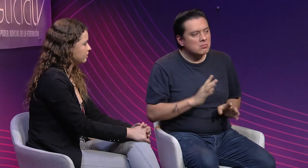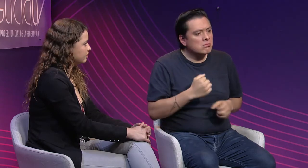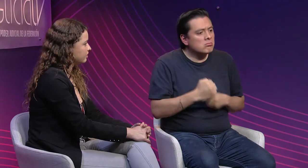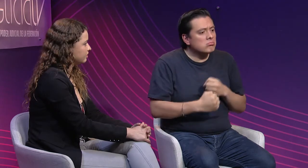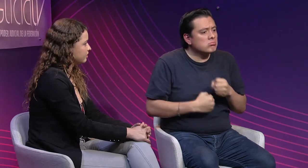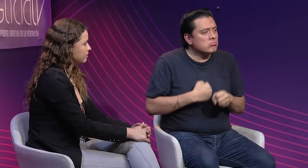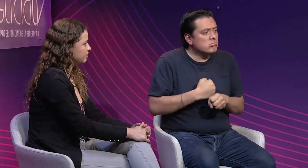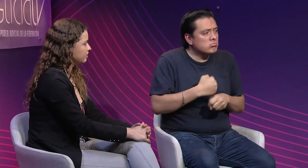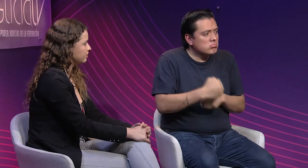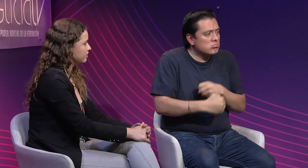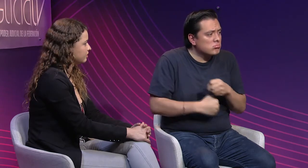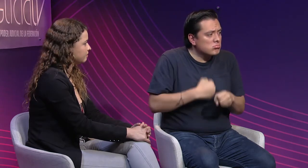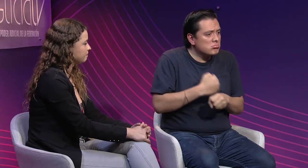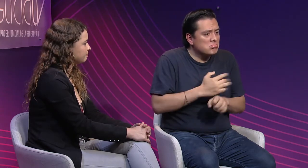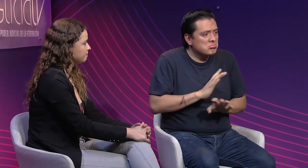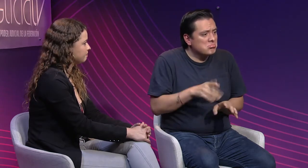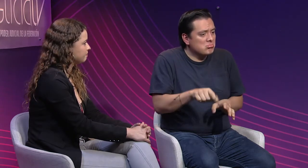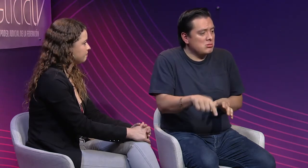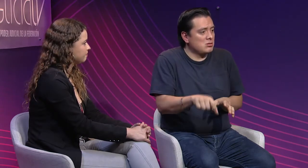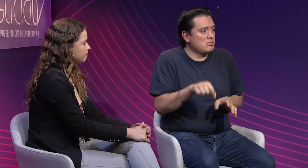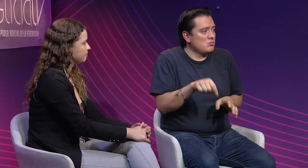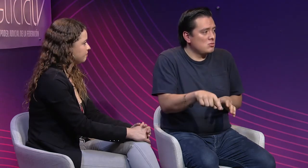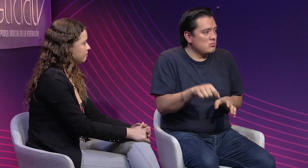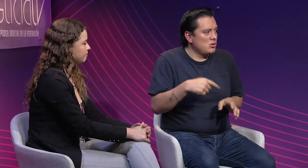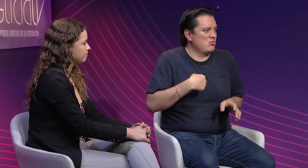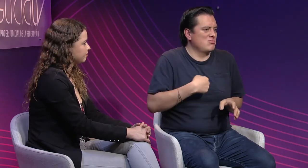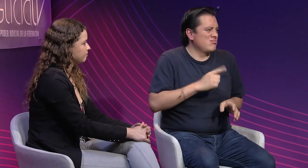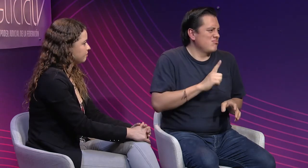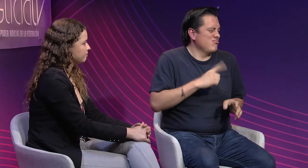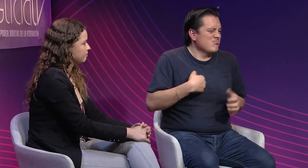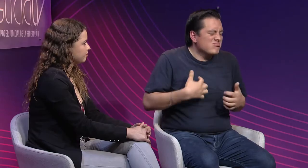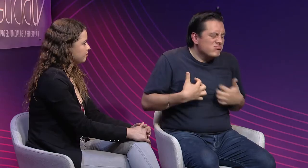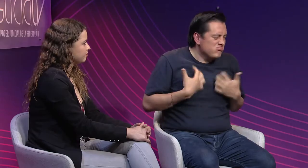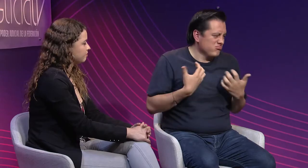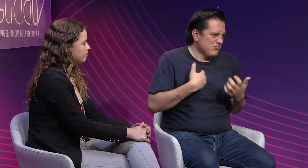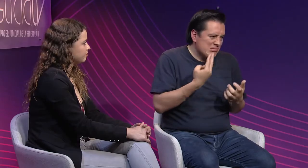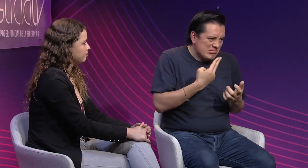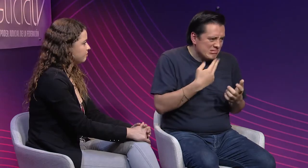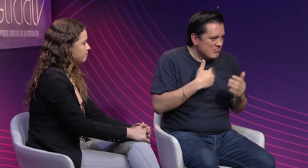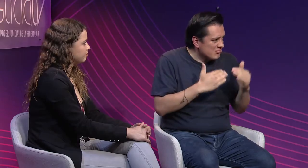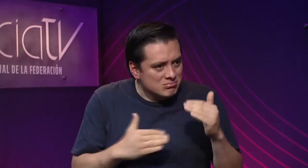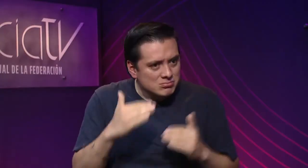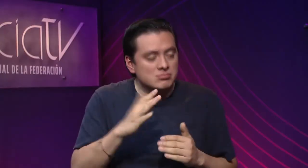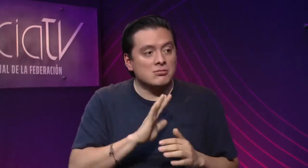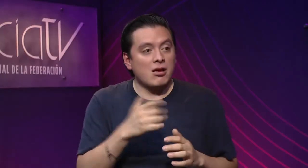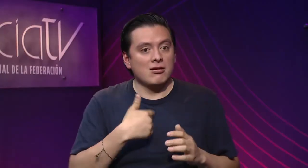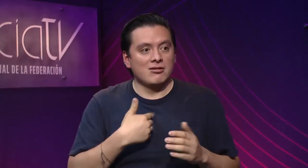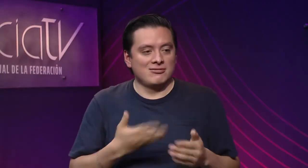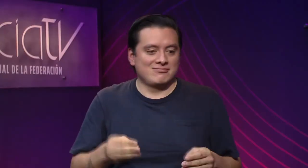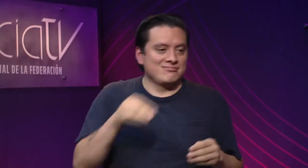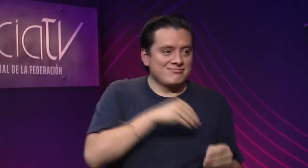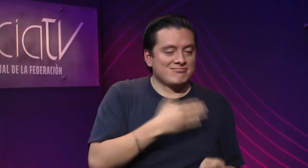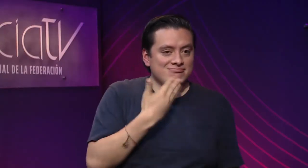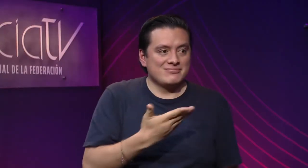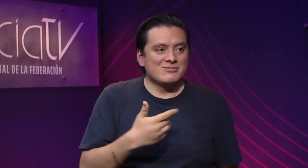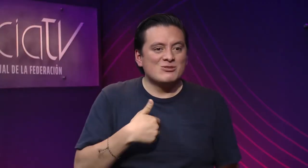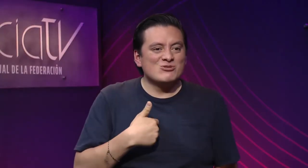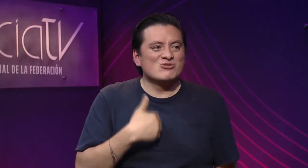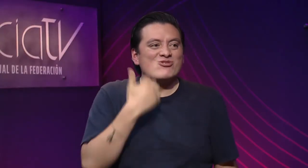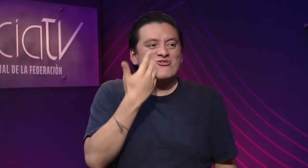gritar, levantar la voz y decirles, ¿qué pasa, no? Porque a ellos no se les está dando la oportunidad. Y a pesar de que pasas años y años y años